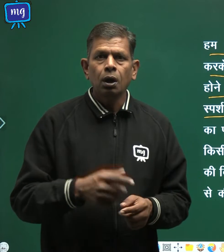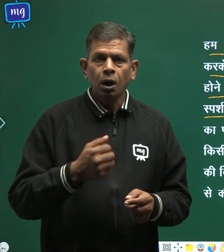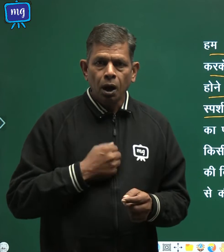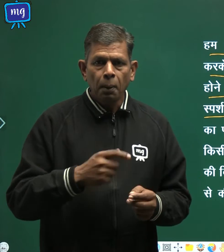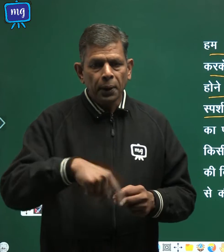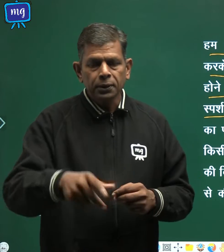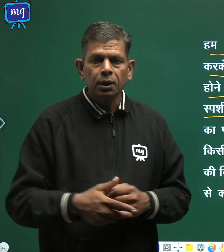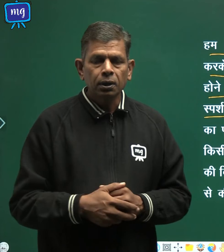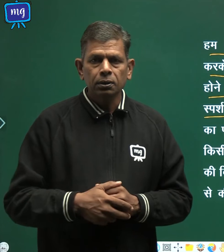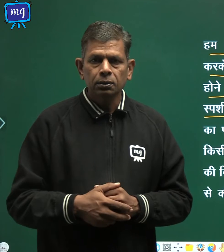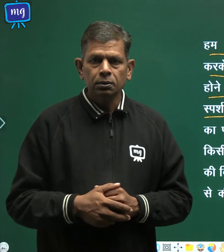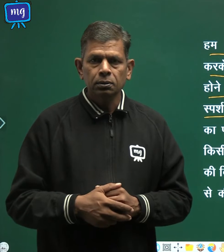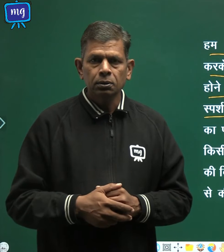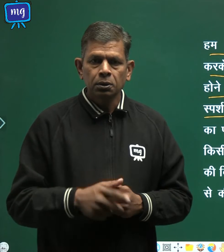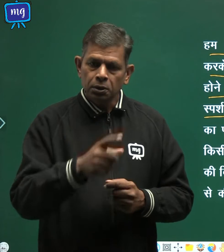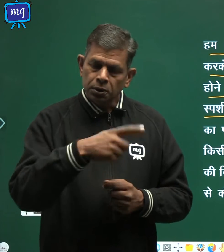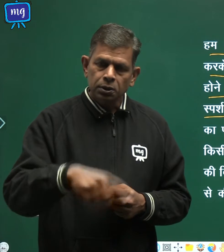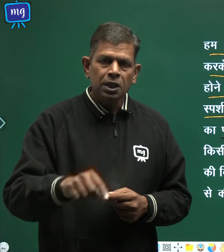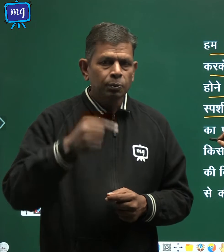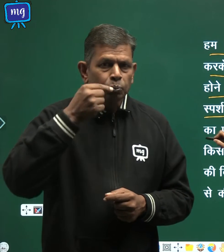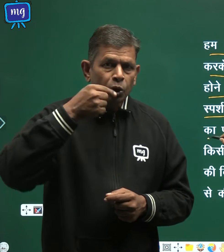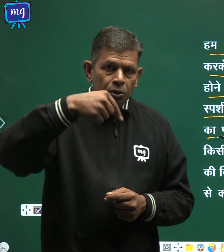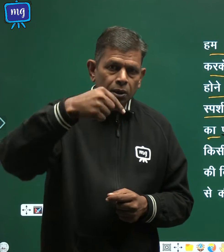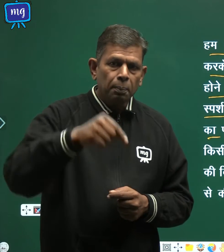हमेशा सही ताप का